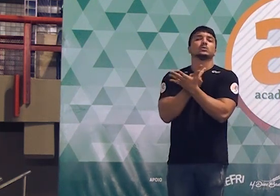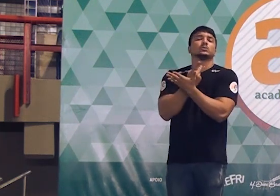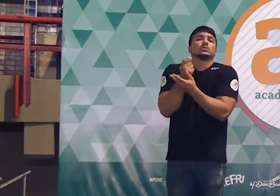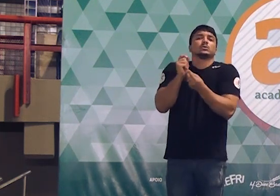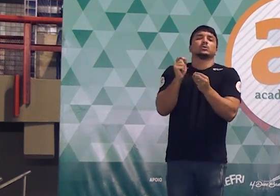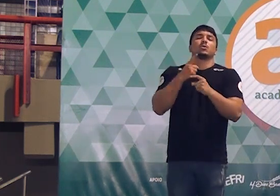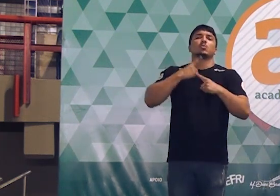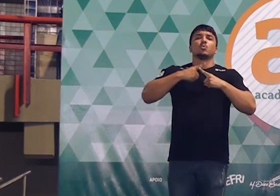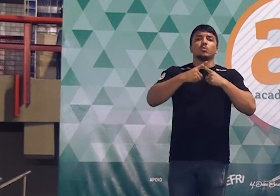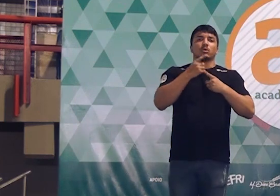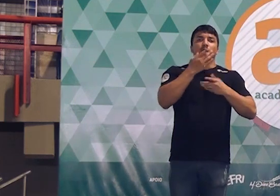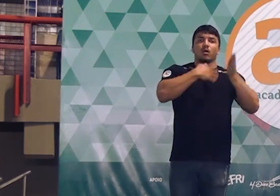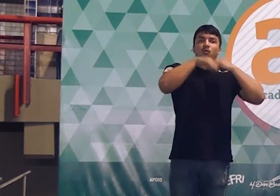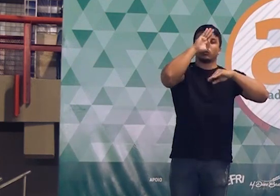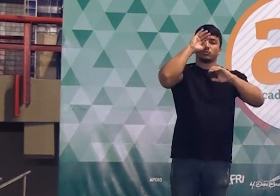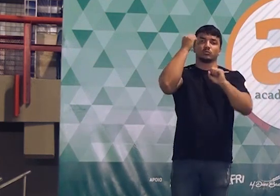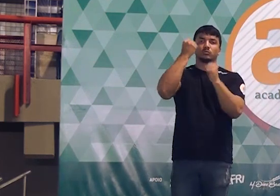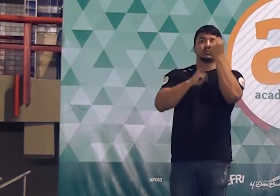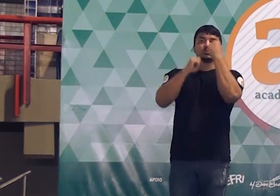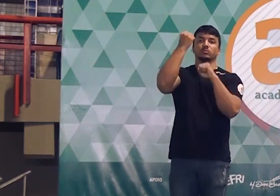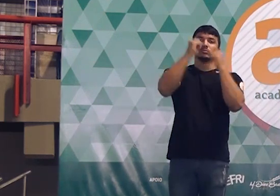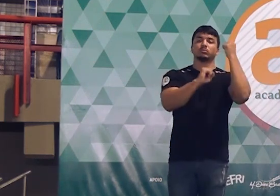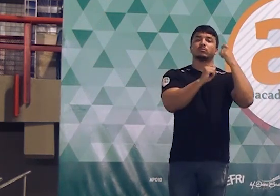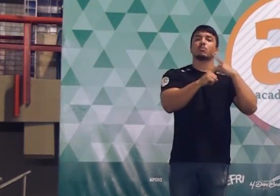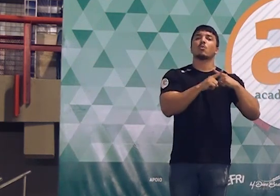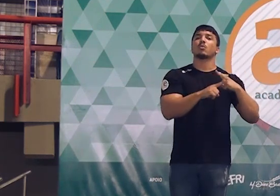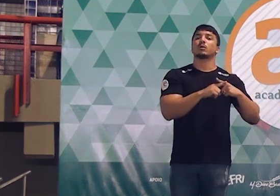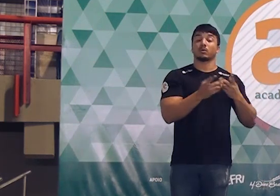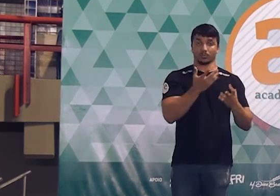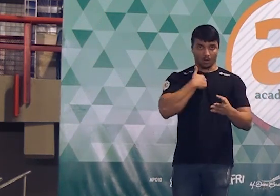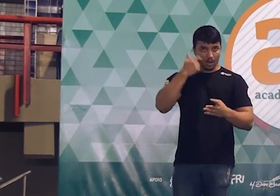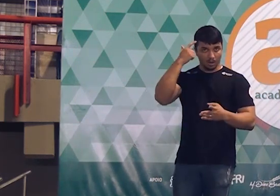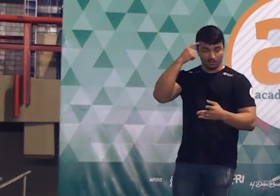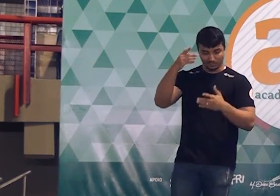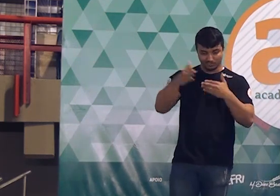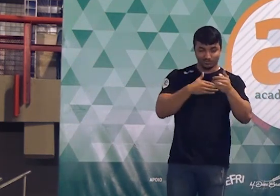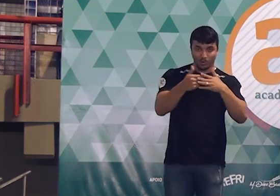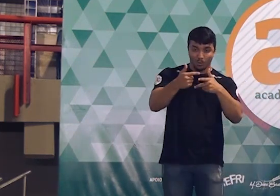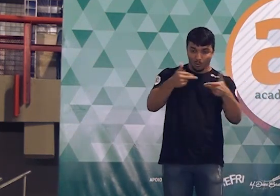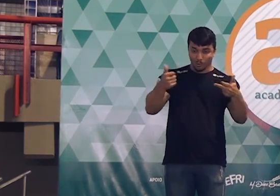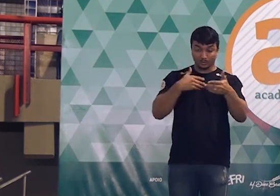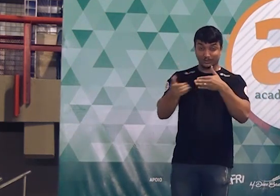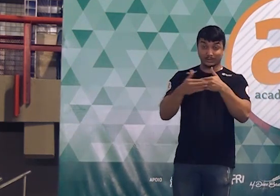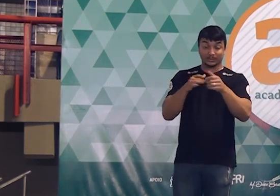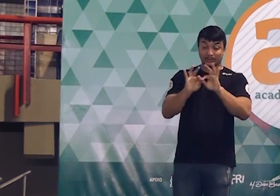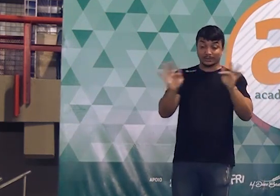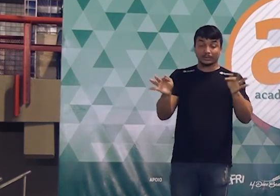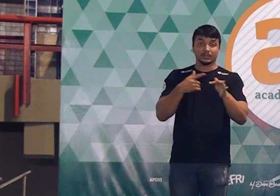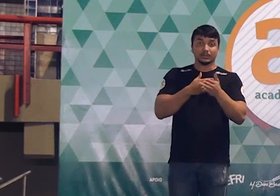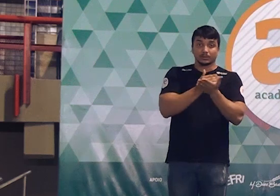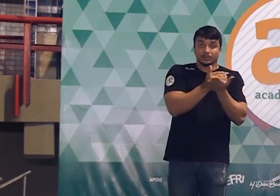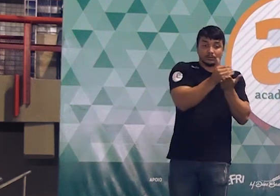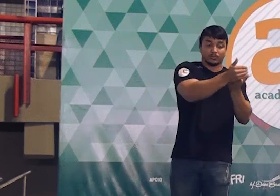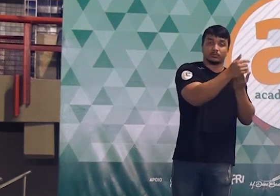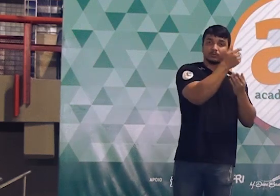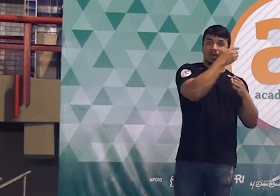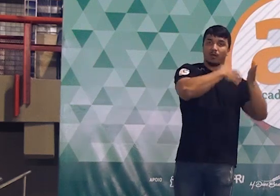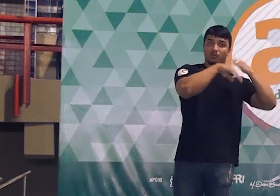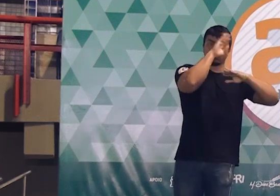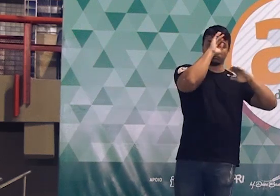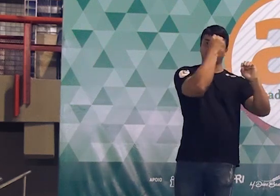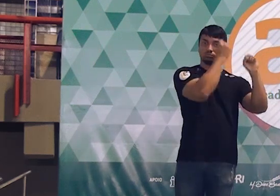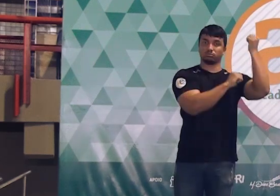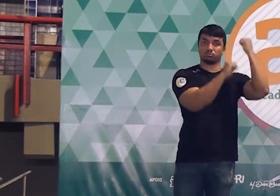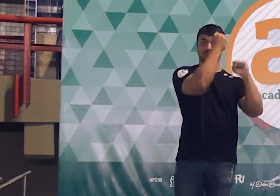gente mexe tanto com essa Revolução Industrial? Mas antes de qualquer coisa, antes de chegar na tal da Revolução